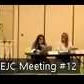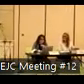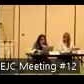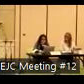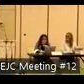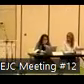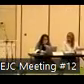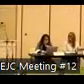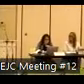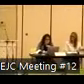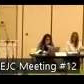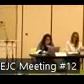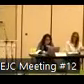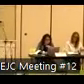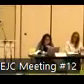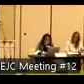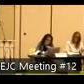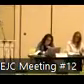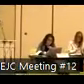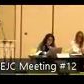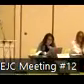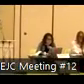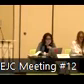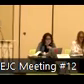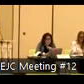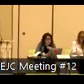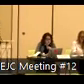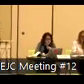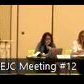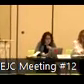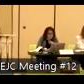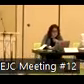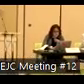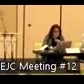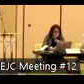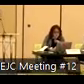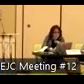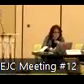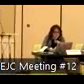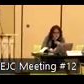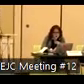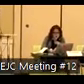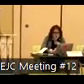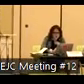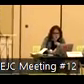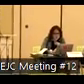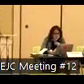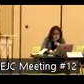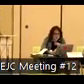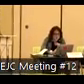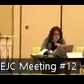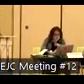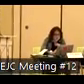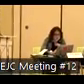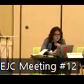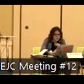es nuestra reunión número 12 de del Consejo de Justicia ambiental en Massachusets